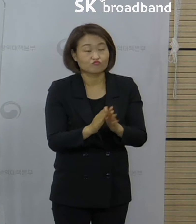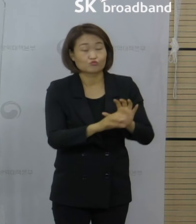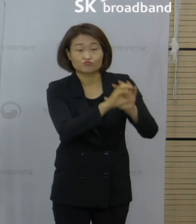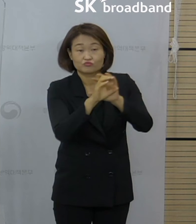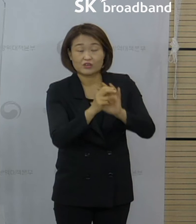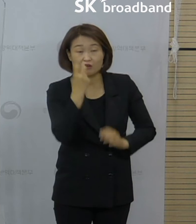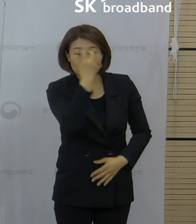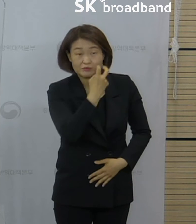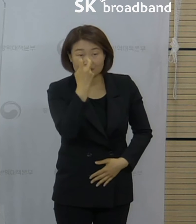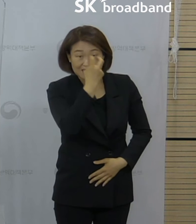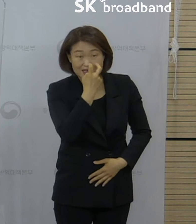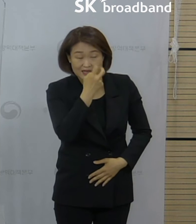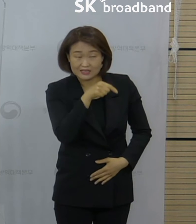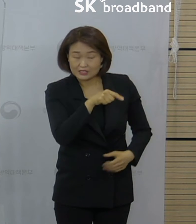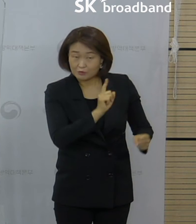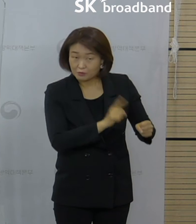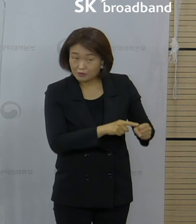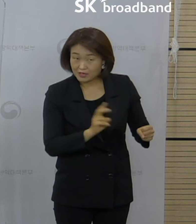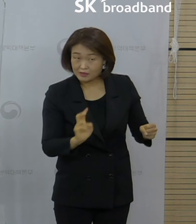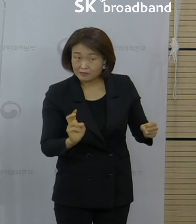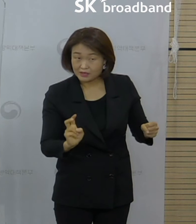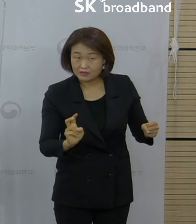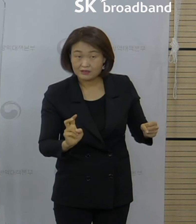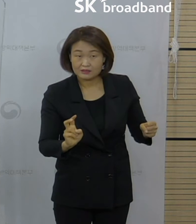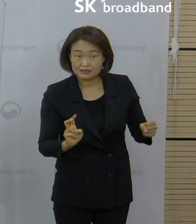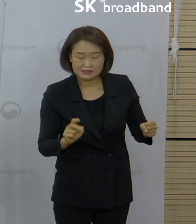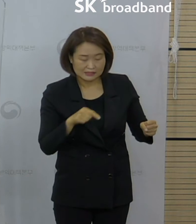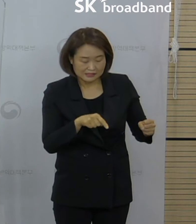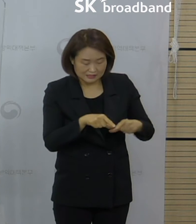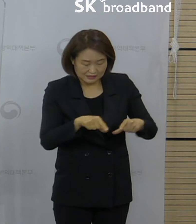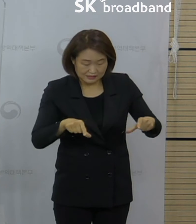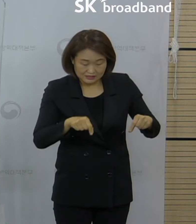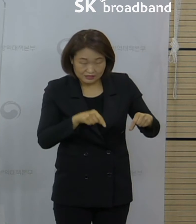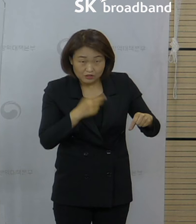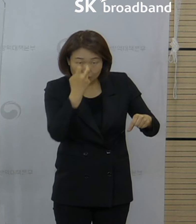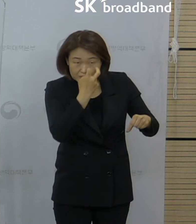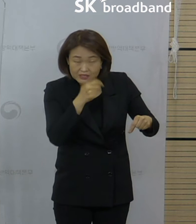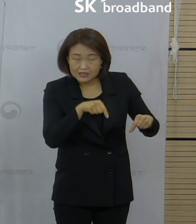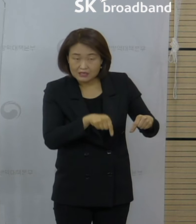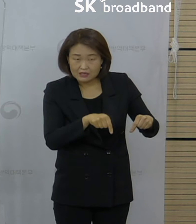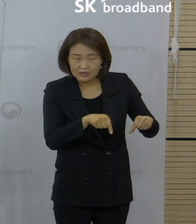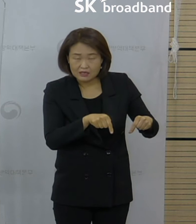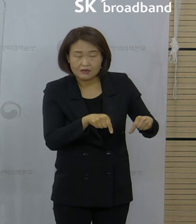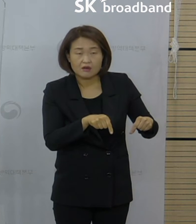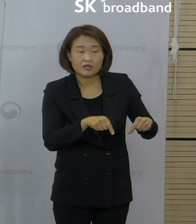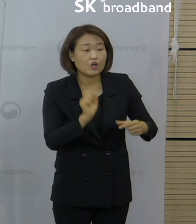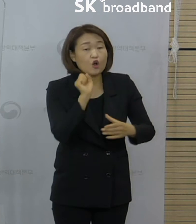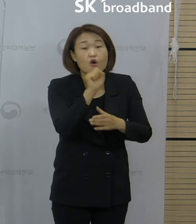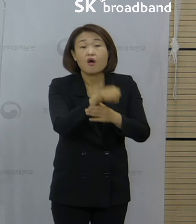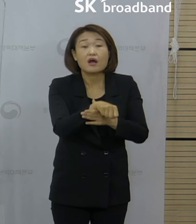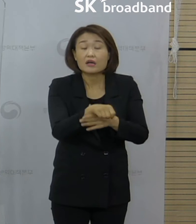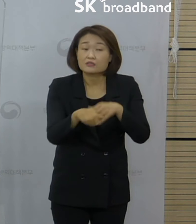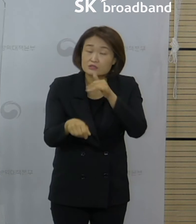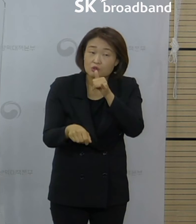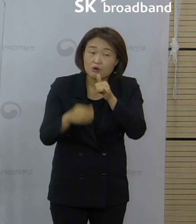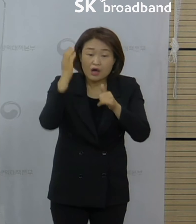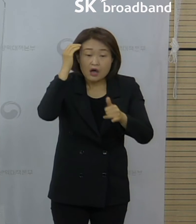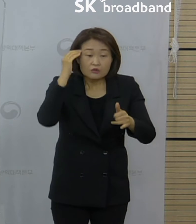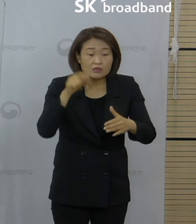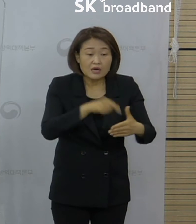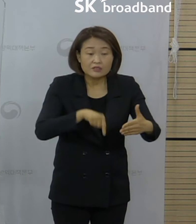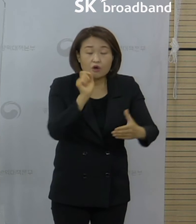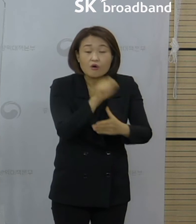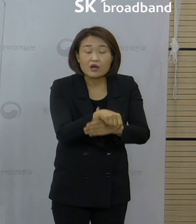게 목적이라고 보면 될지, 해당 키트가 국내에서 허가된 제품이 몇 가지가 있는지, 또 어떤